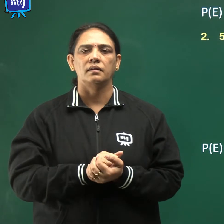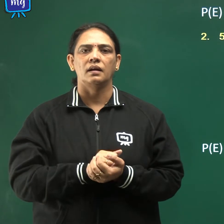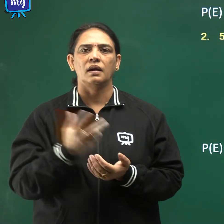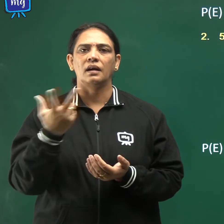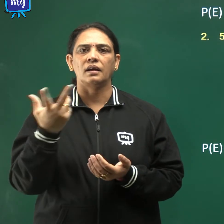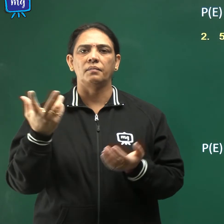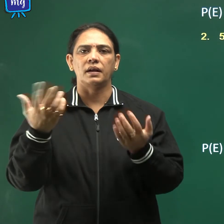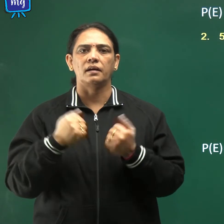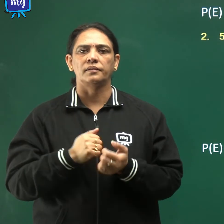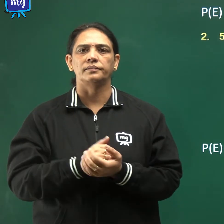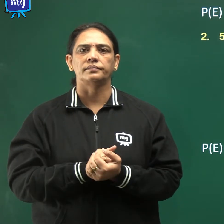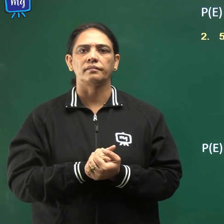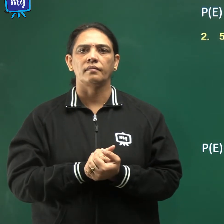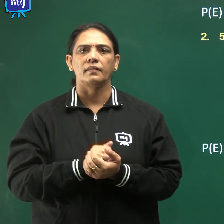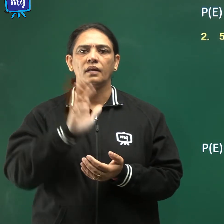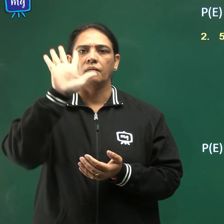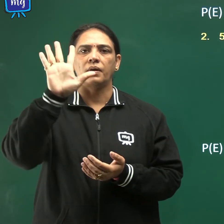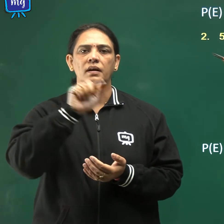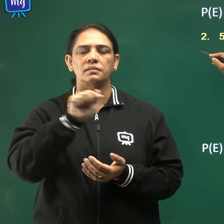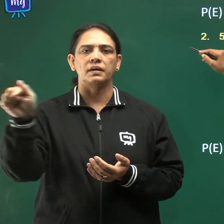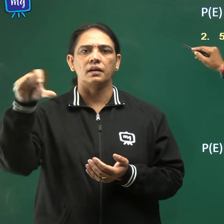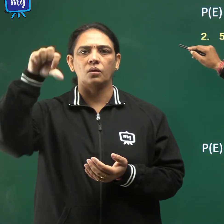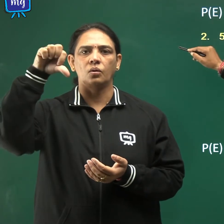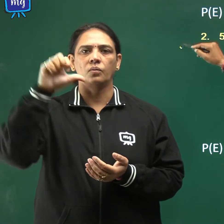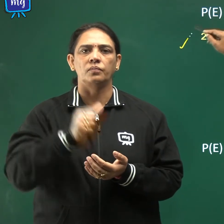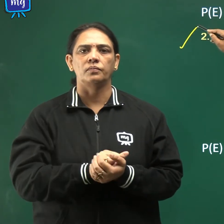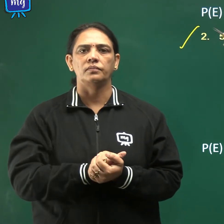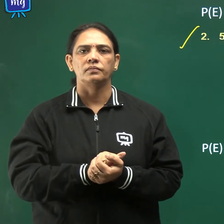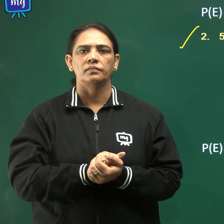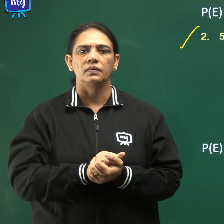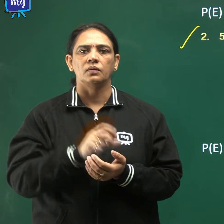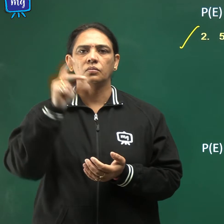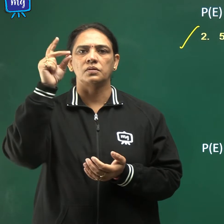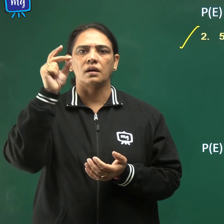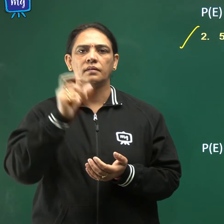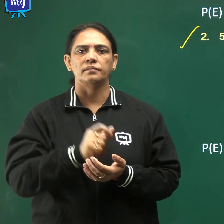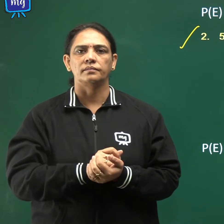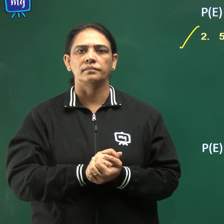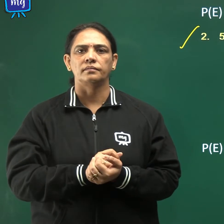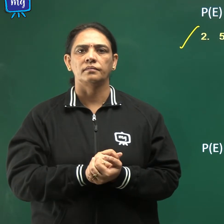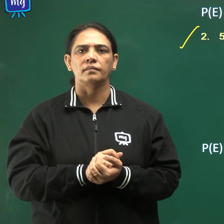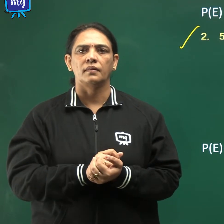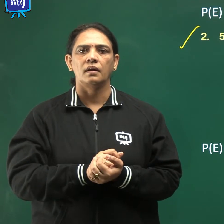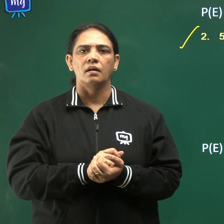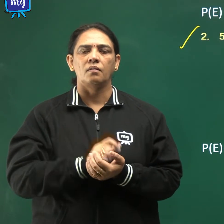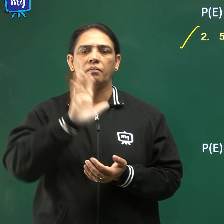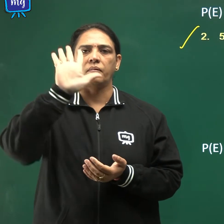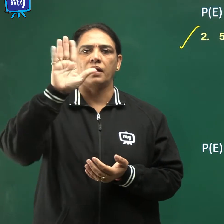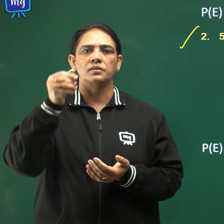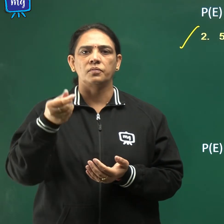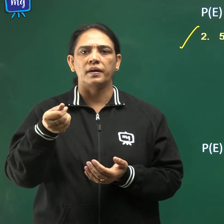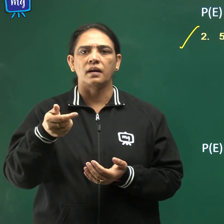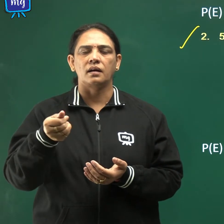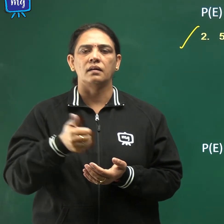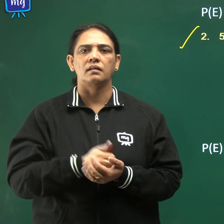को क्या मिला 25 बटन ओ ओ और दूसरा थे ₹5 का